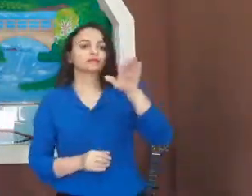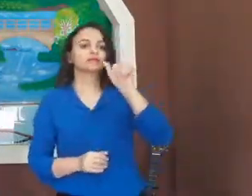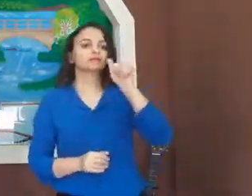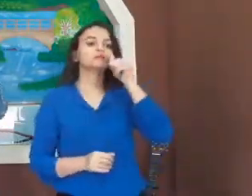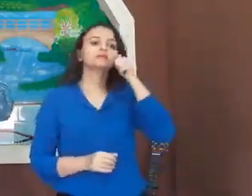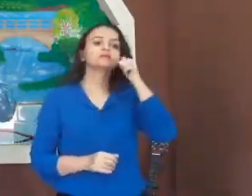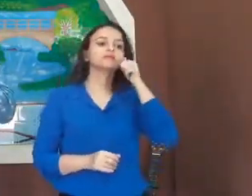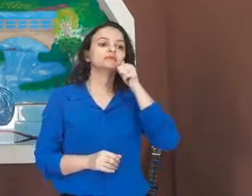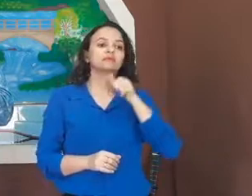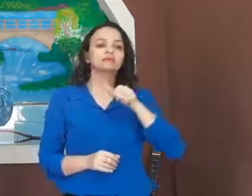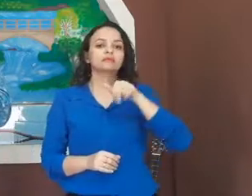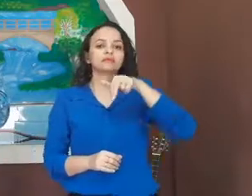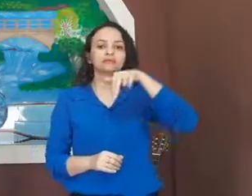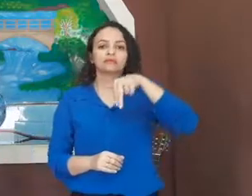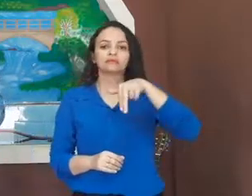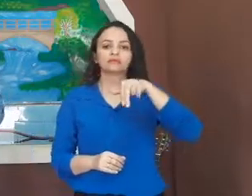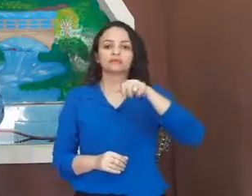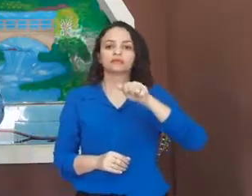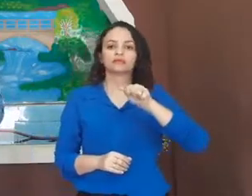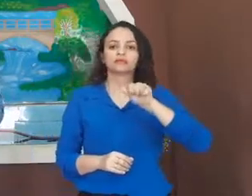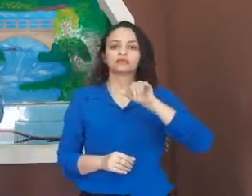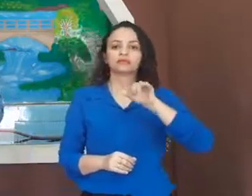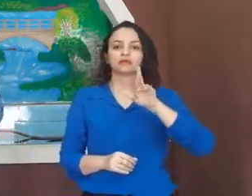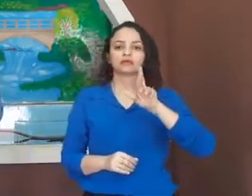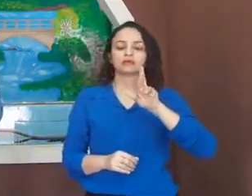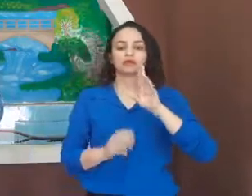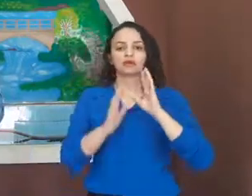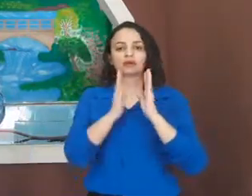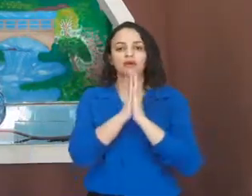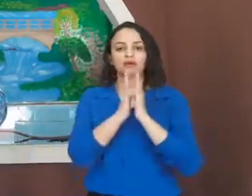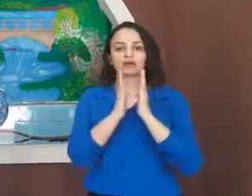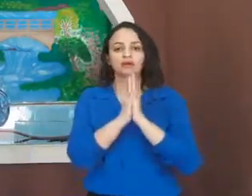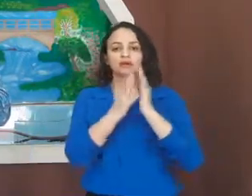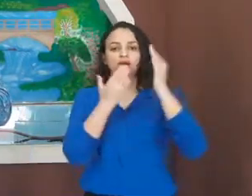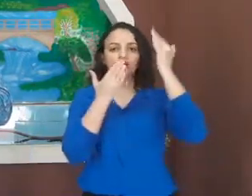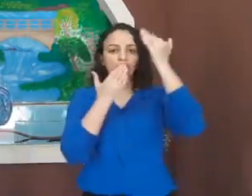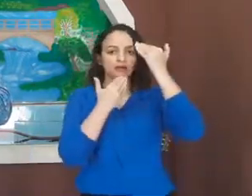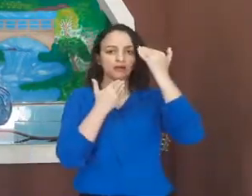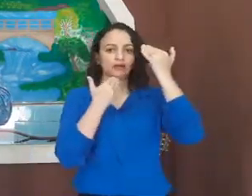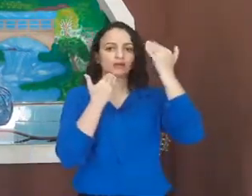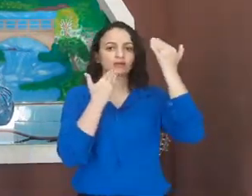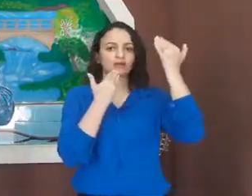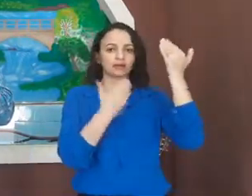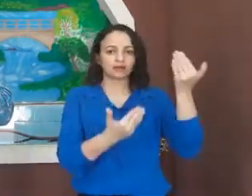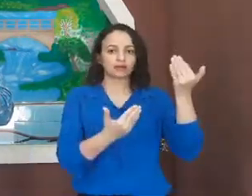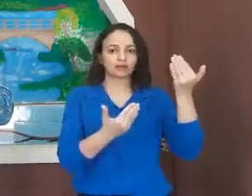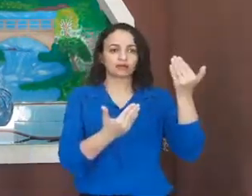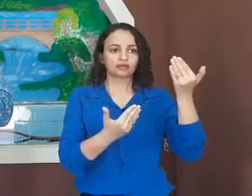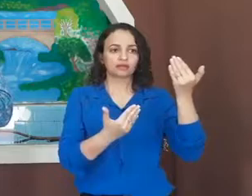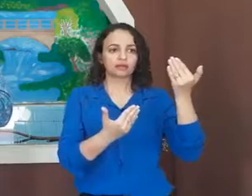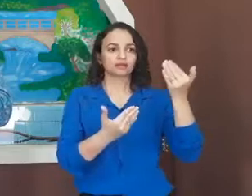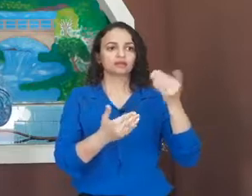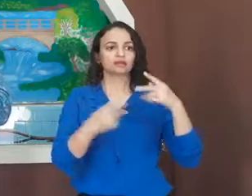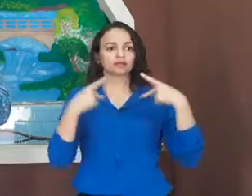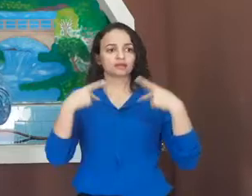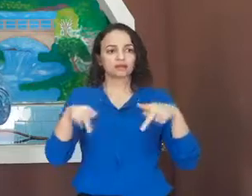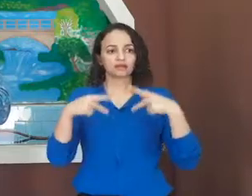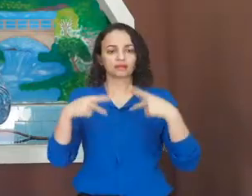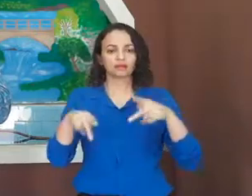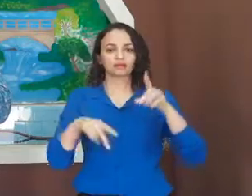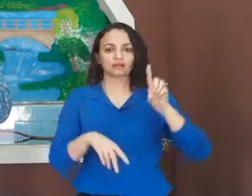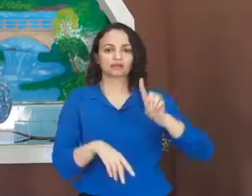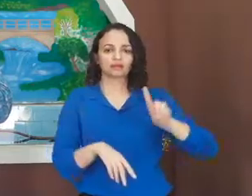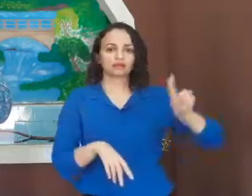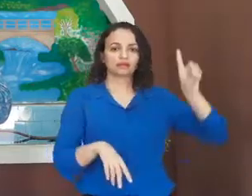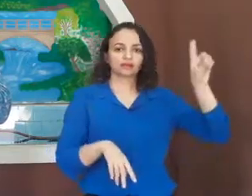oração, agradecendo por essa palavra, e que Deus possa